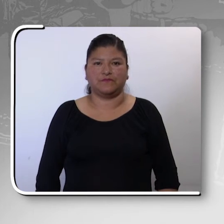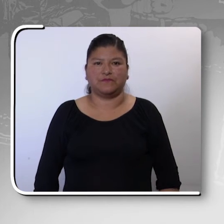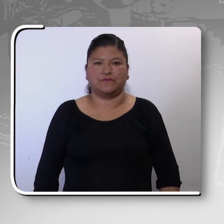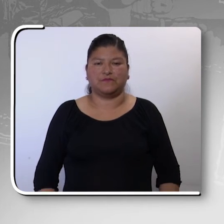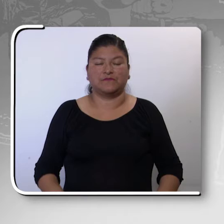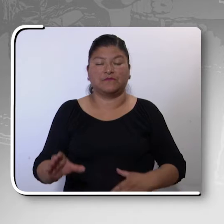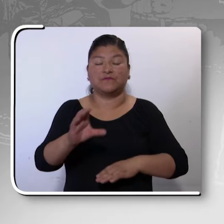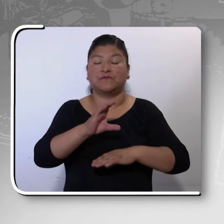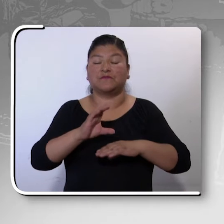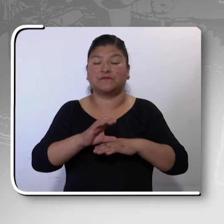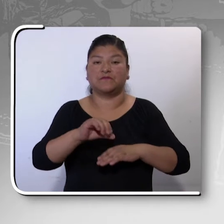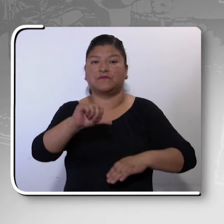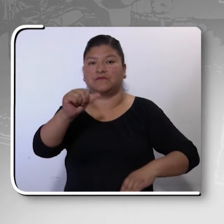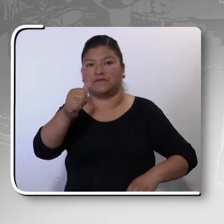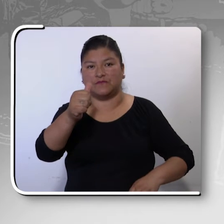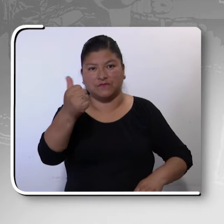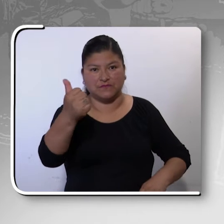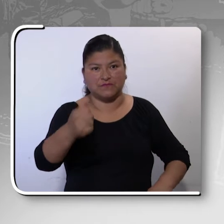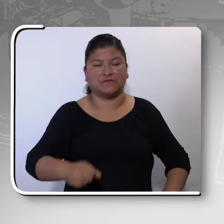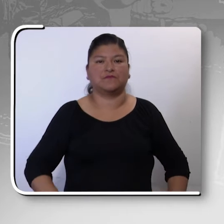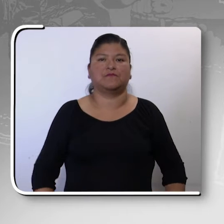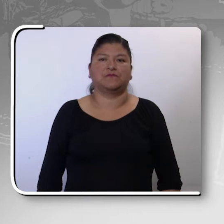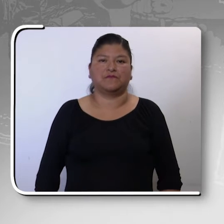en lo civil y otros.